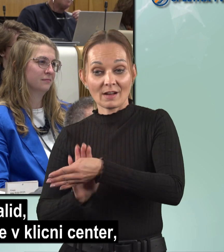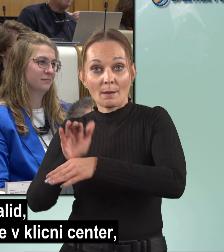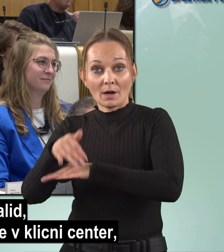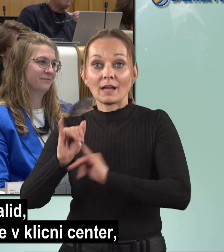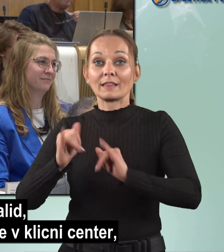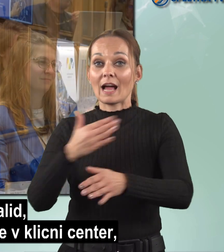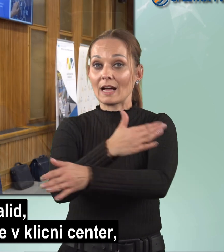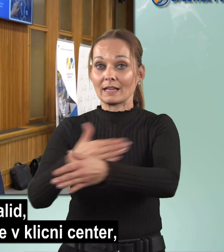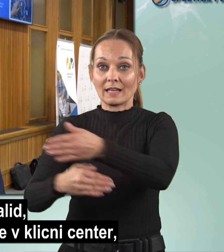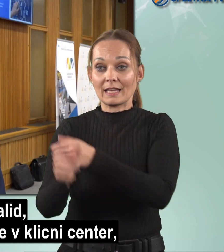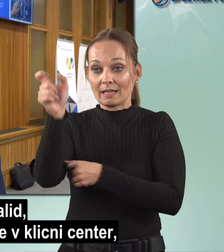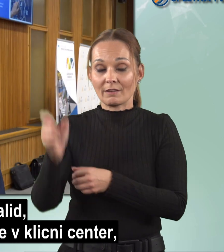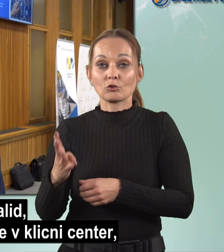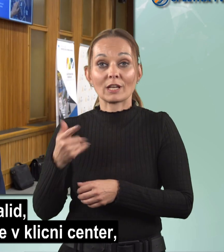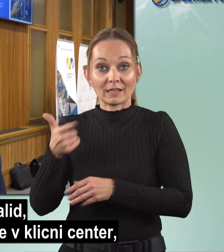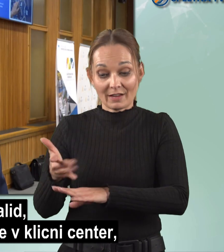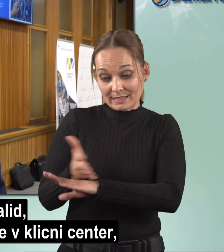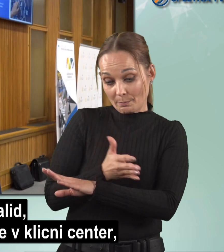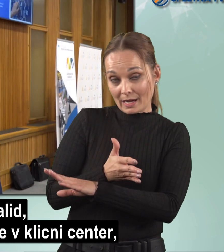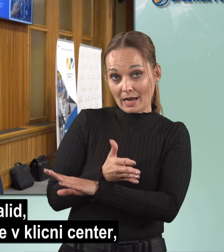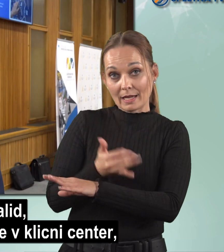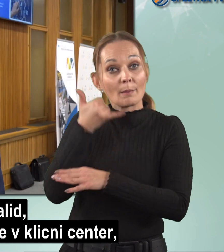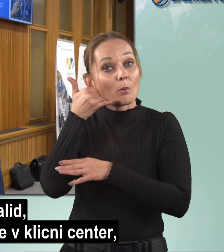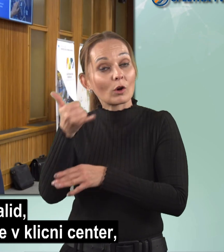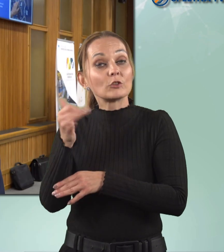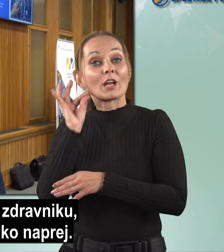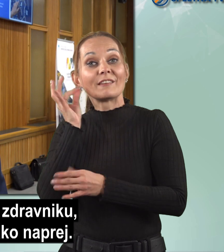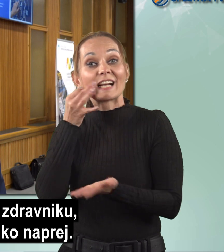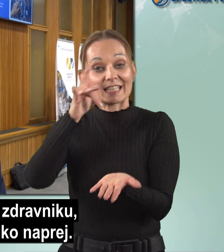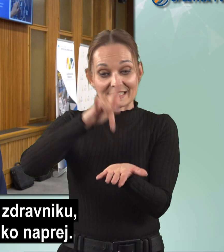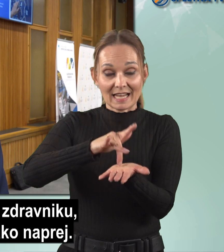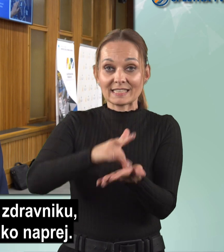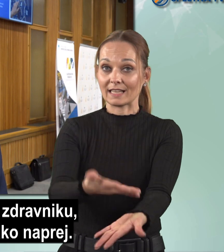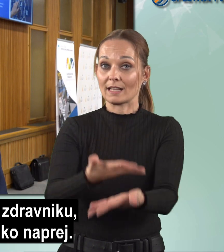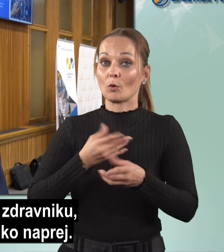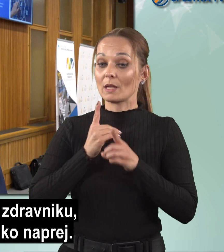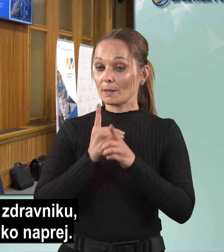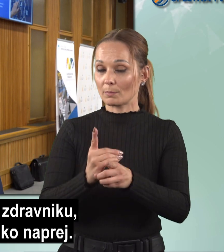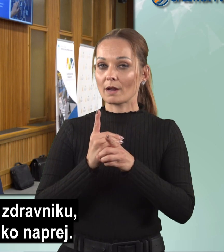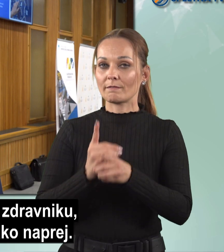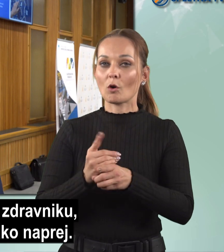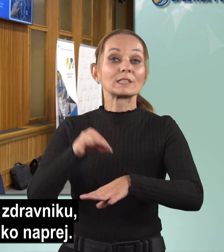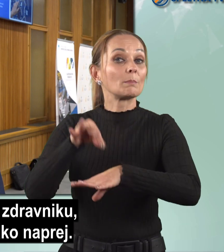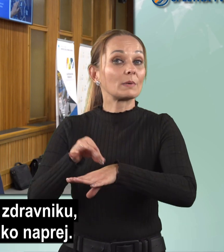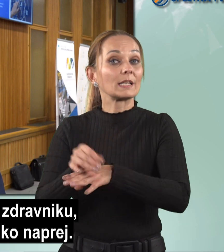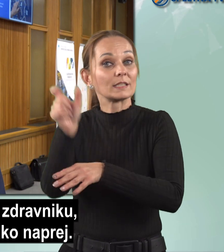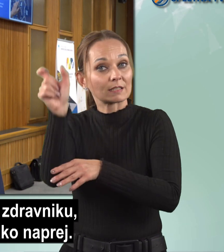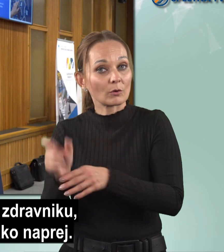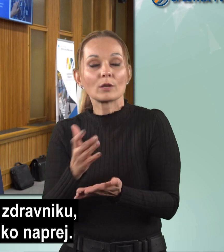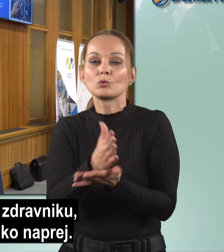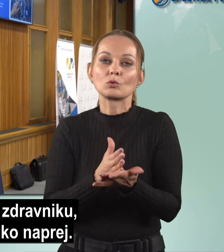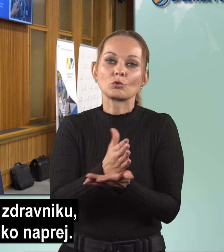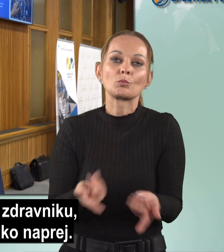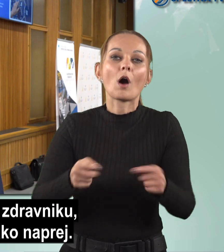da invalid, ko 24 ur prej pokliče v klicni center, dobi prevoz k zdravniku, v službo in